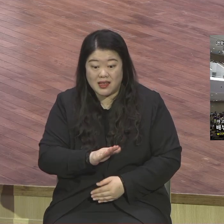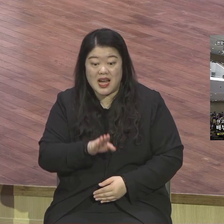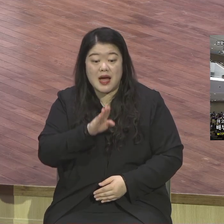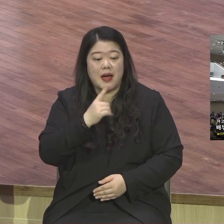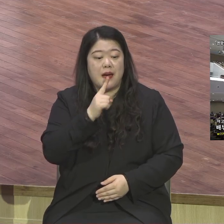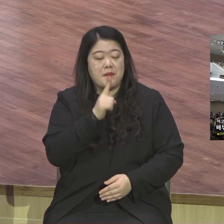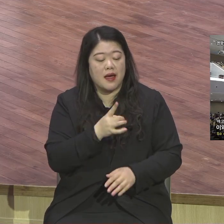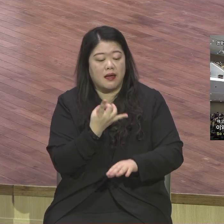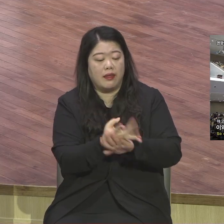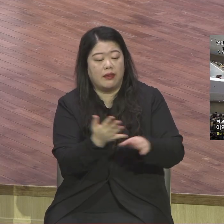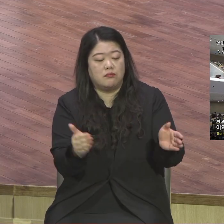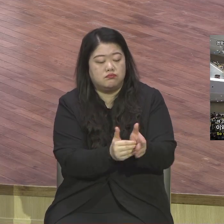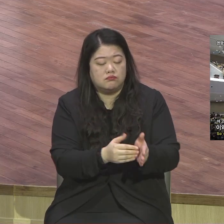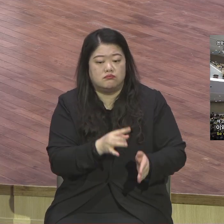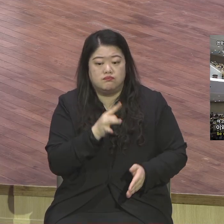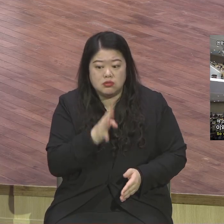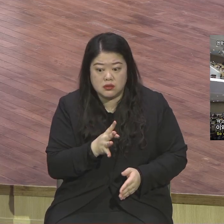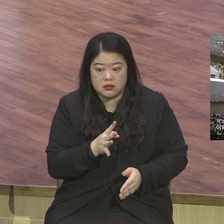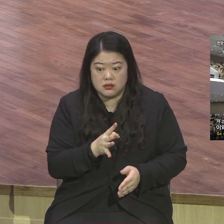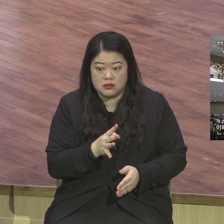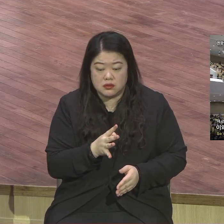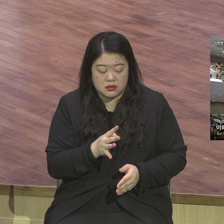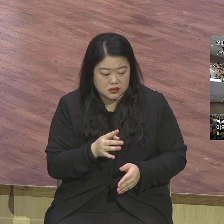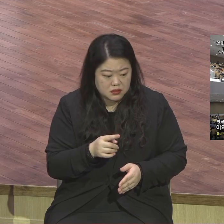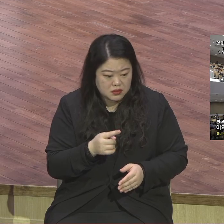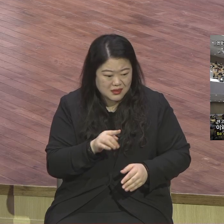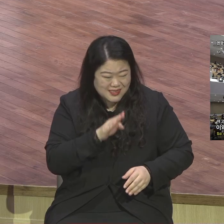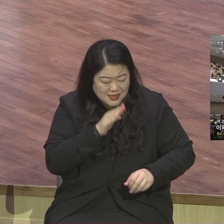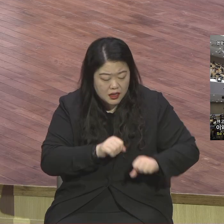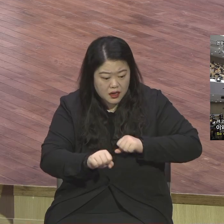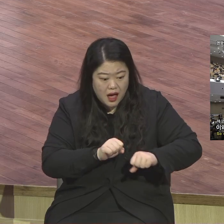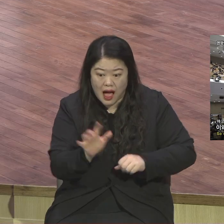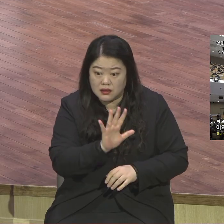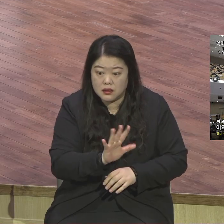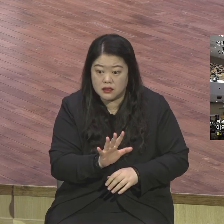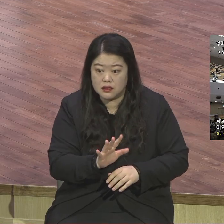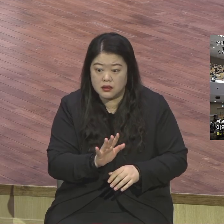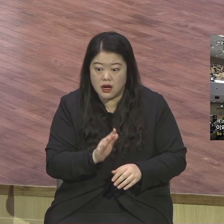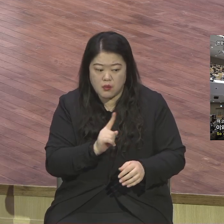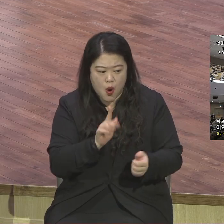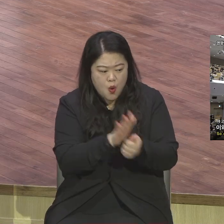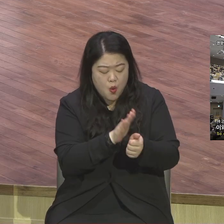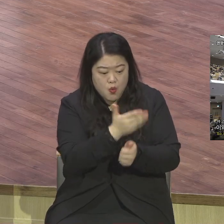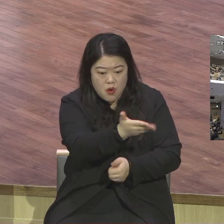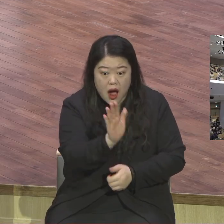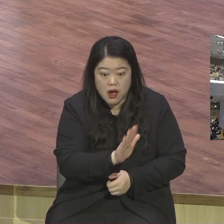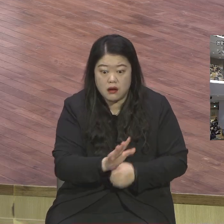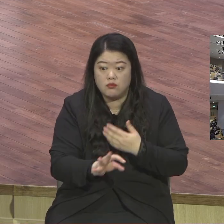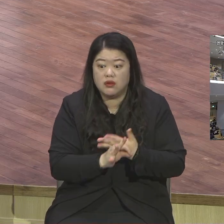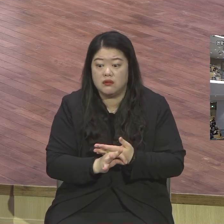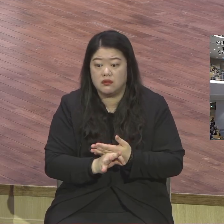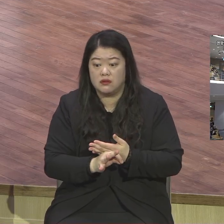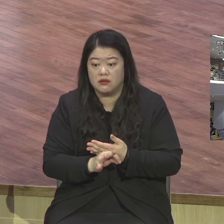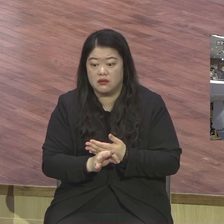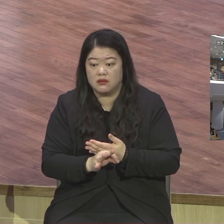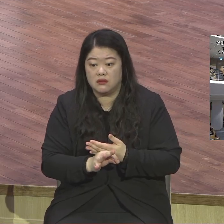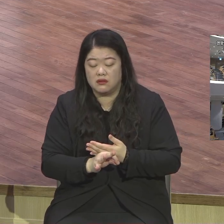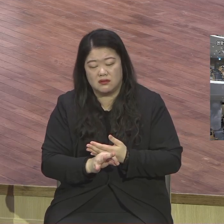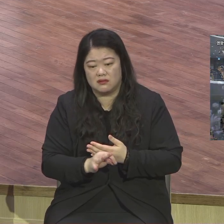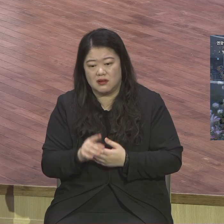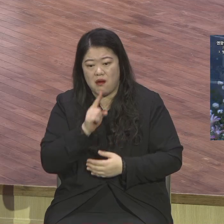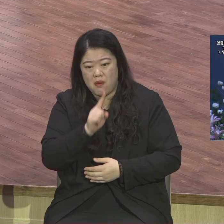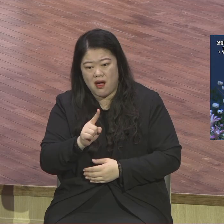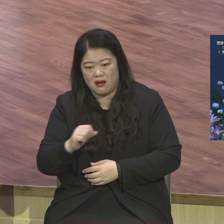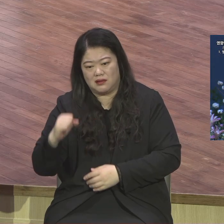무슨 유익이 있으리요? 이와 같이 행함이 없는 믿음은 자체가 죽은 것이라. 오늘 이